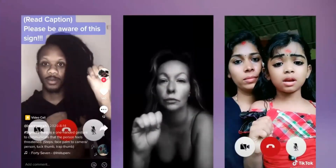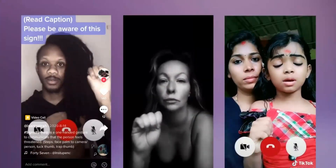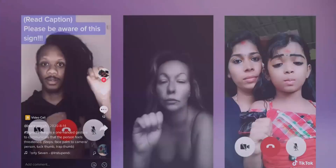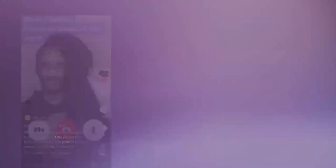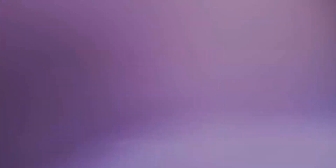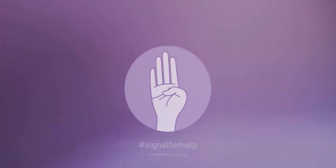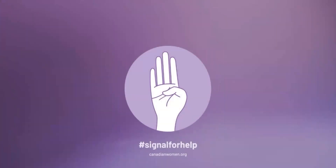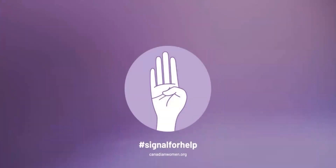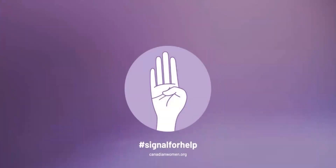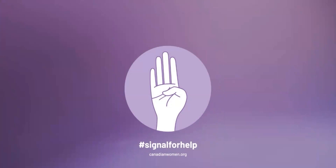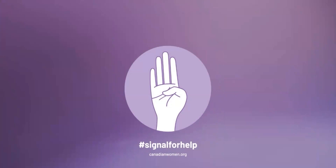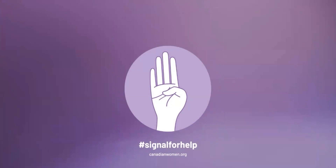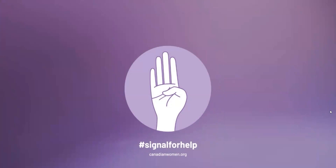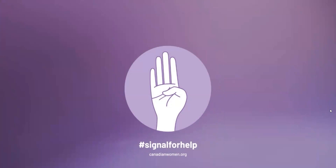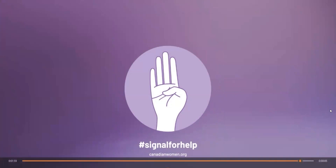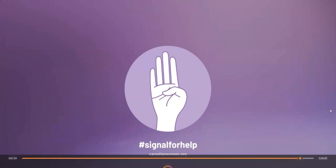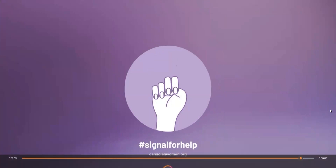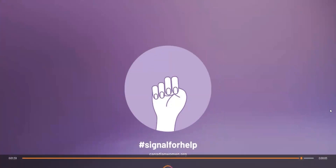need help.